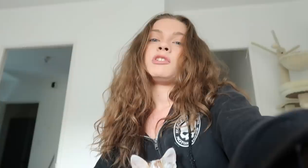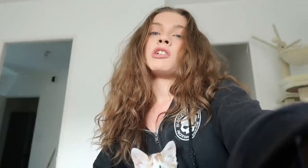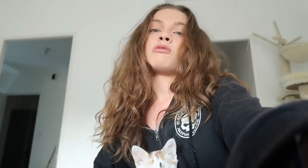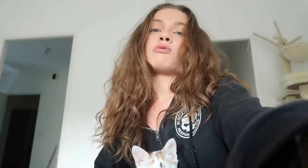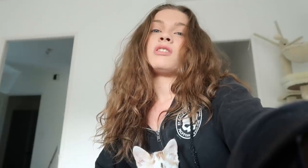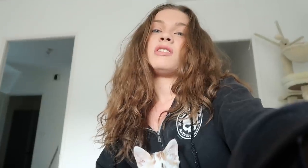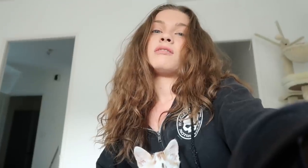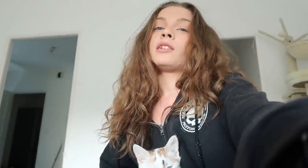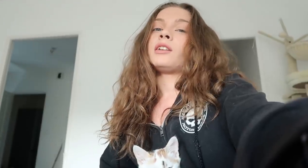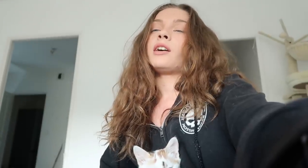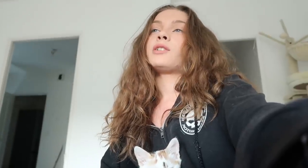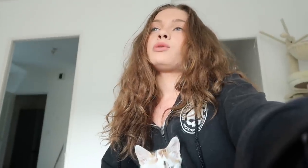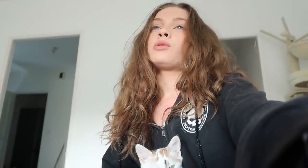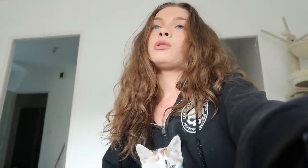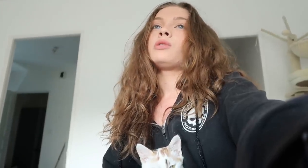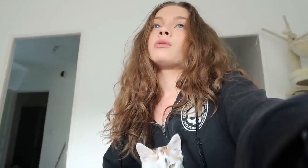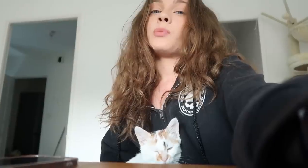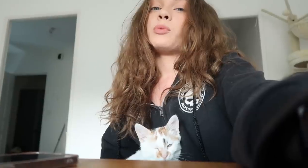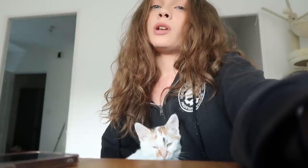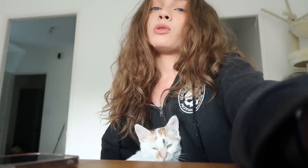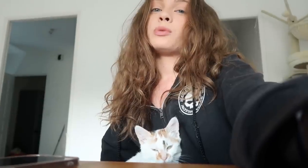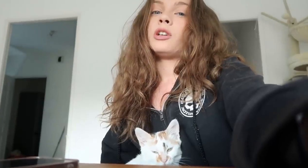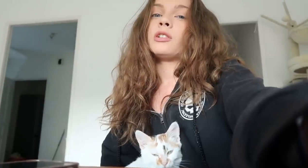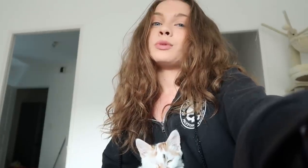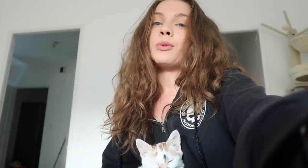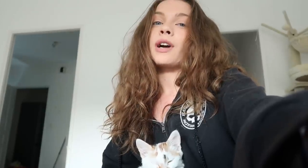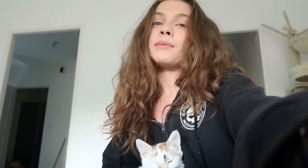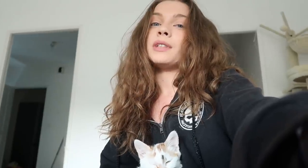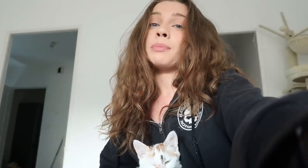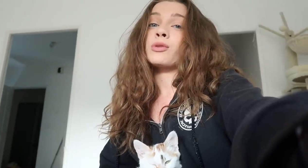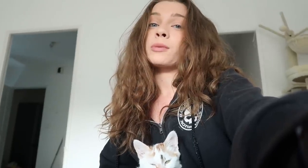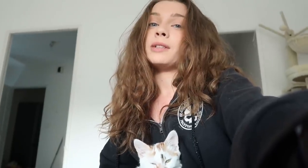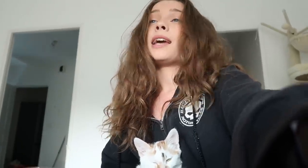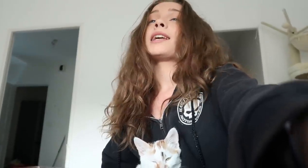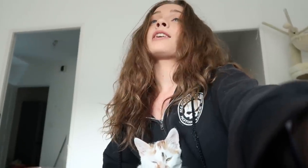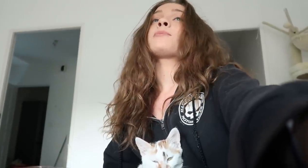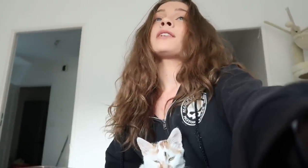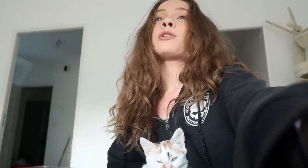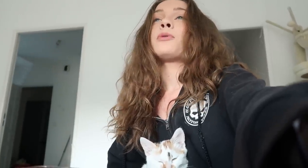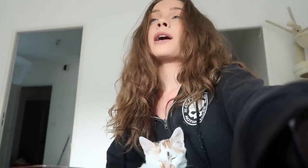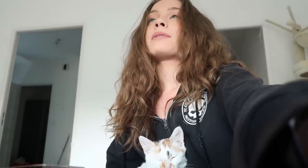J'ai un souci. Les gars, vu que j'ai pas pu aller au sport, mon programme est perturbé. Et qu'est-ce qui se passe quand le programme d'un